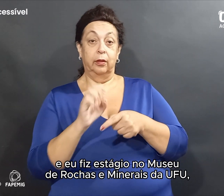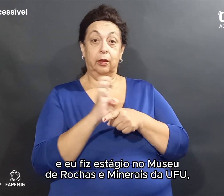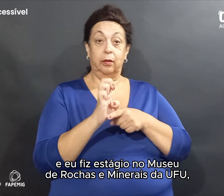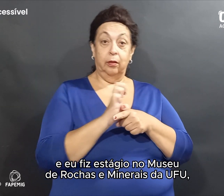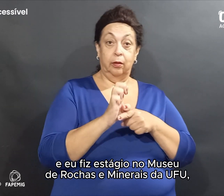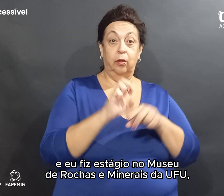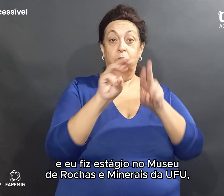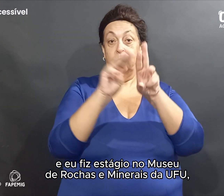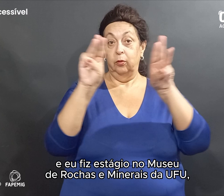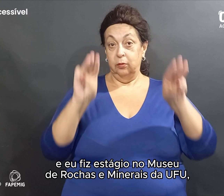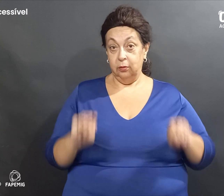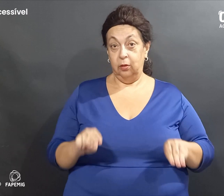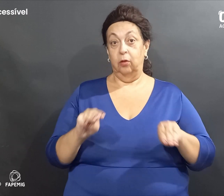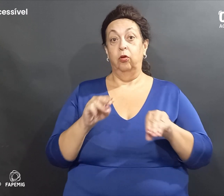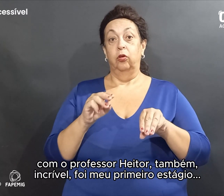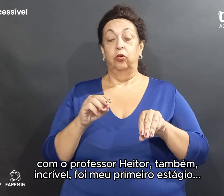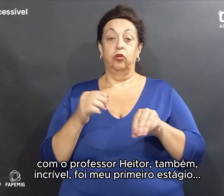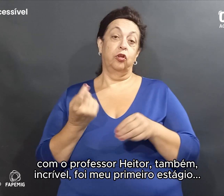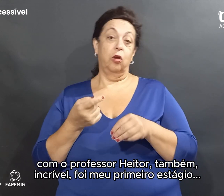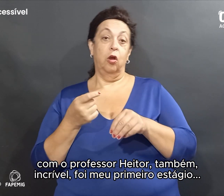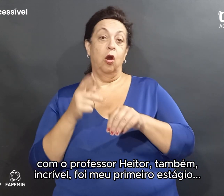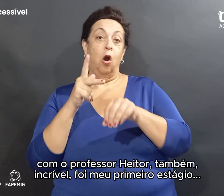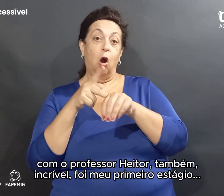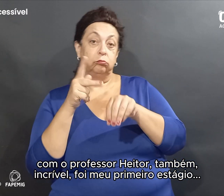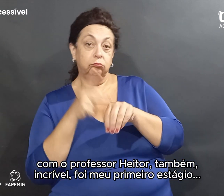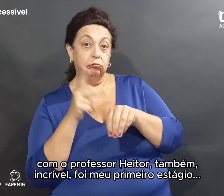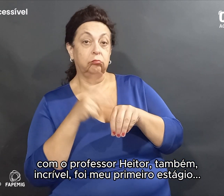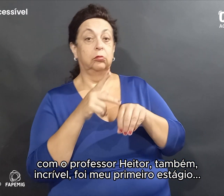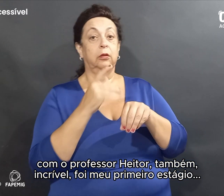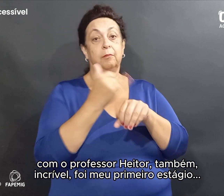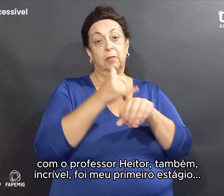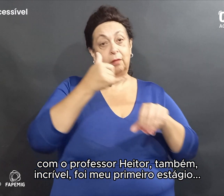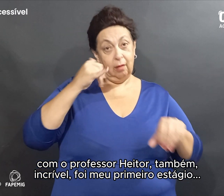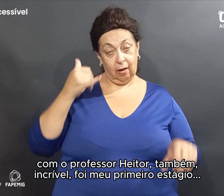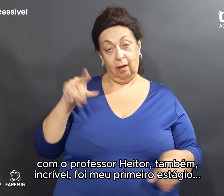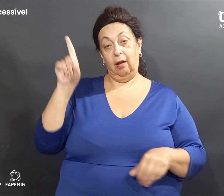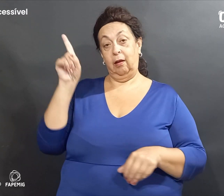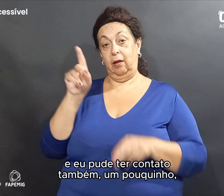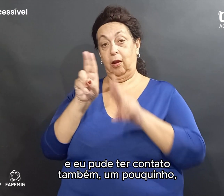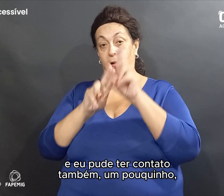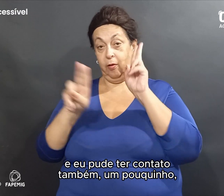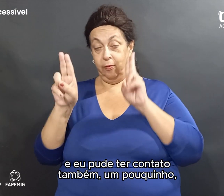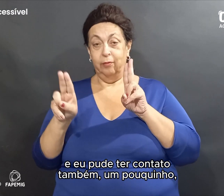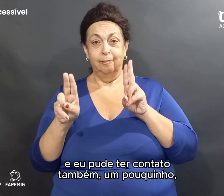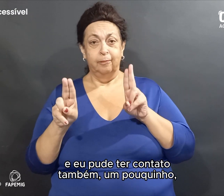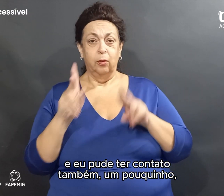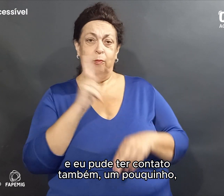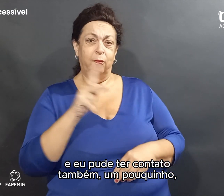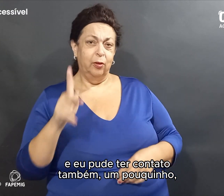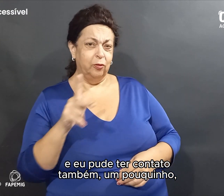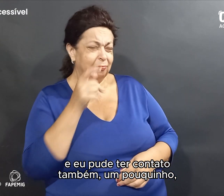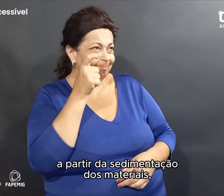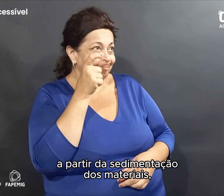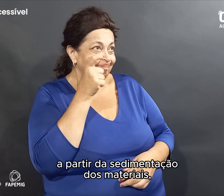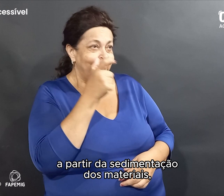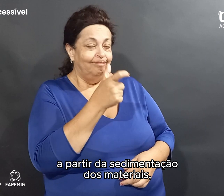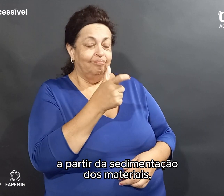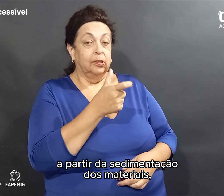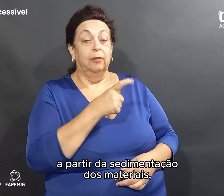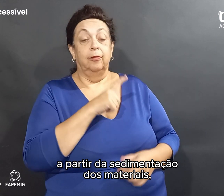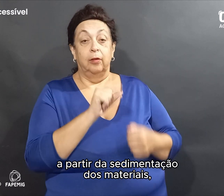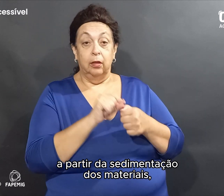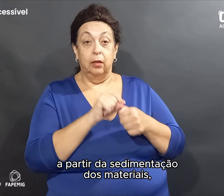de Rochas e Minerais da UFO, com o professor Heitor, também incrível, foi meu primeiro estágio, e eu pude ter contato também um pouquinho a partir